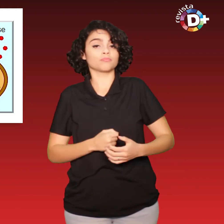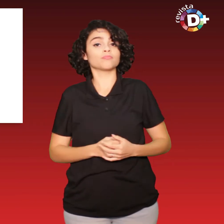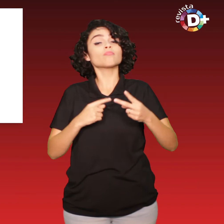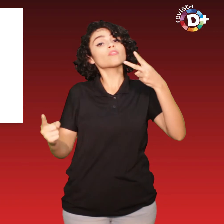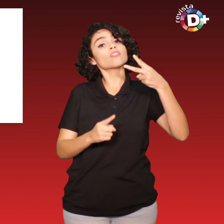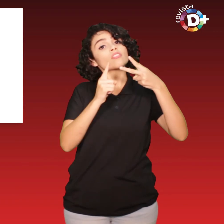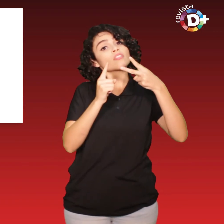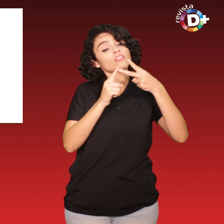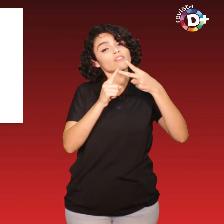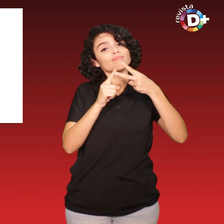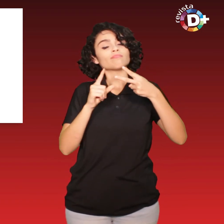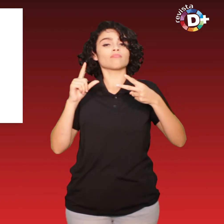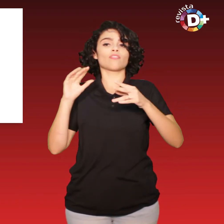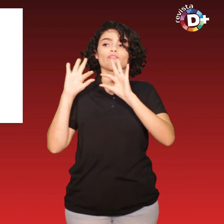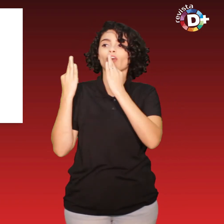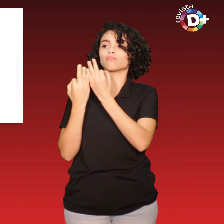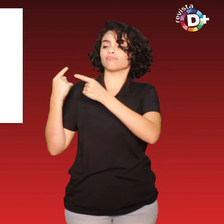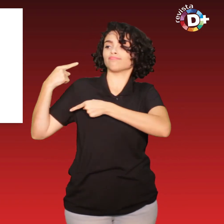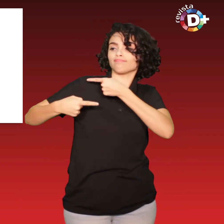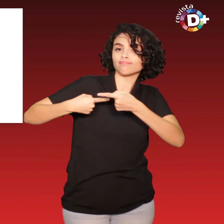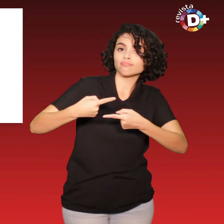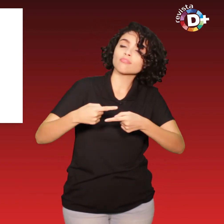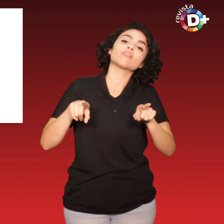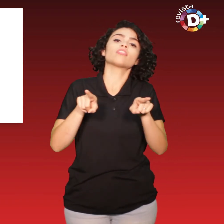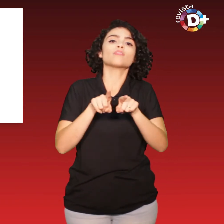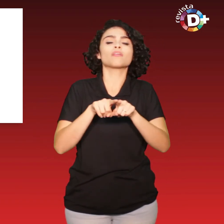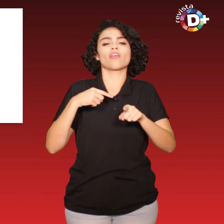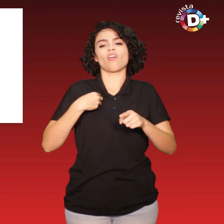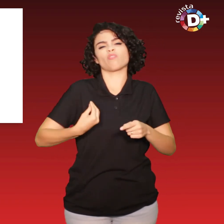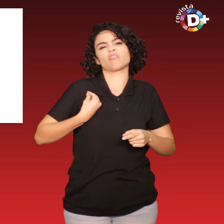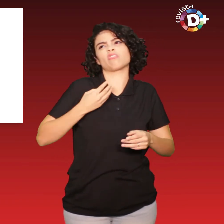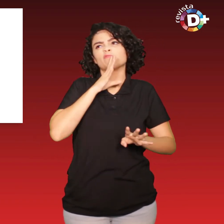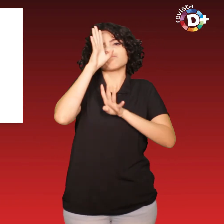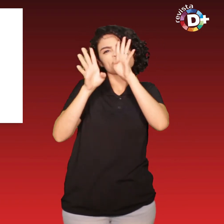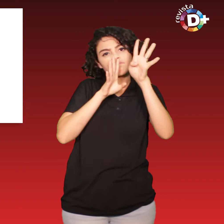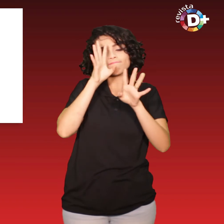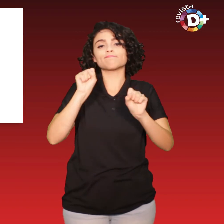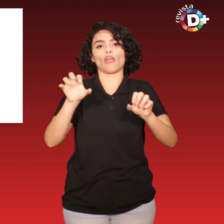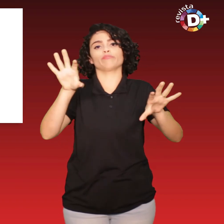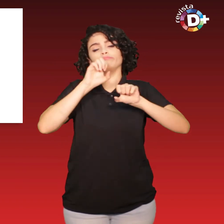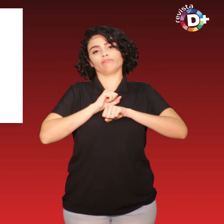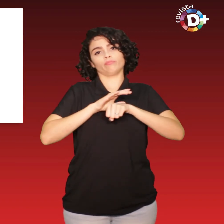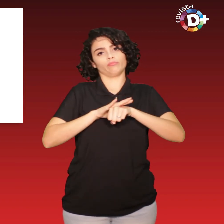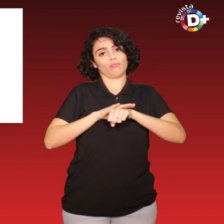herança familiar e ao estilo de vida. Esta segunda forma de adquirir a doença é a que mais